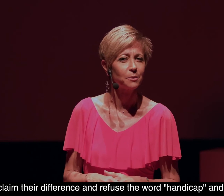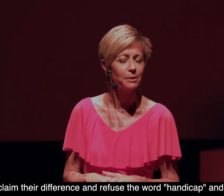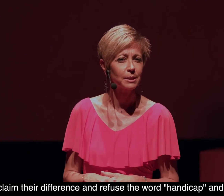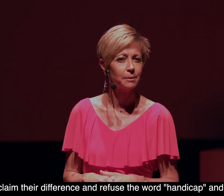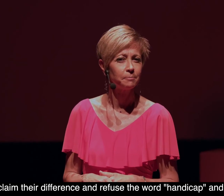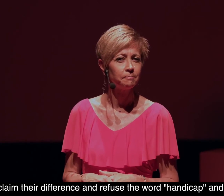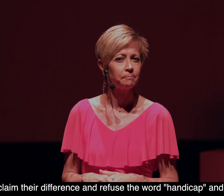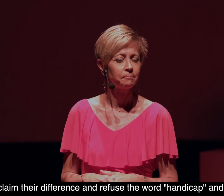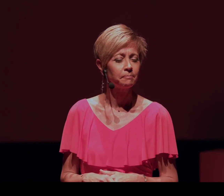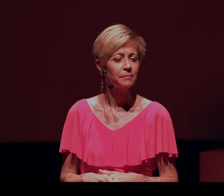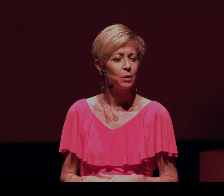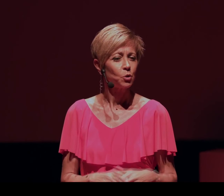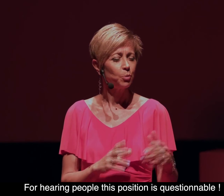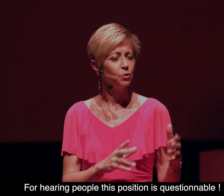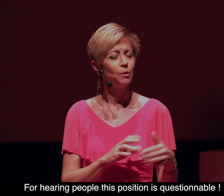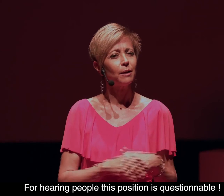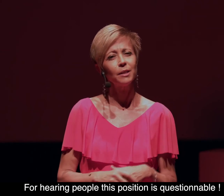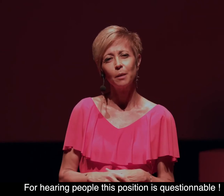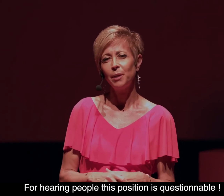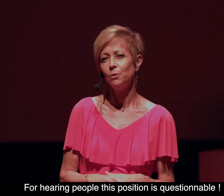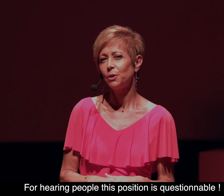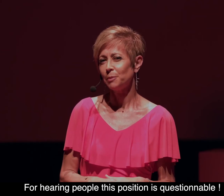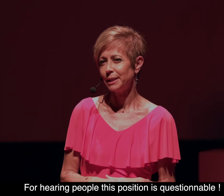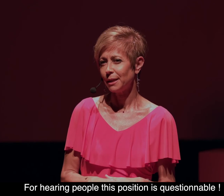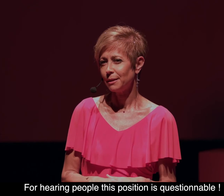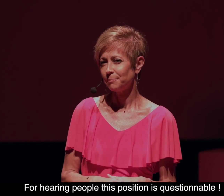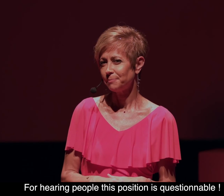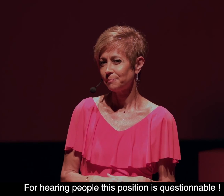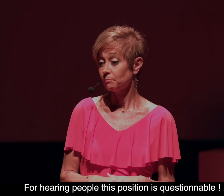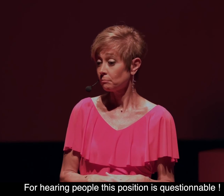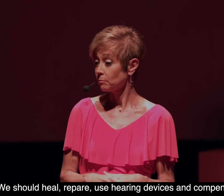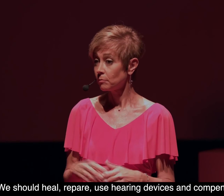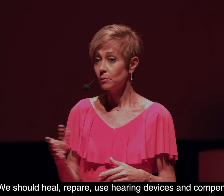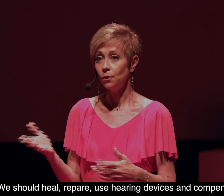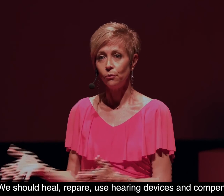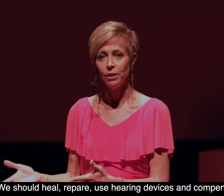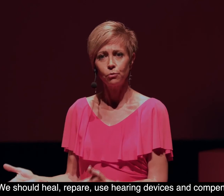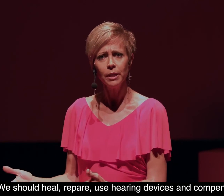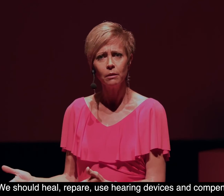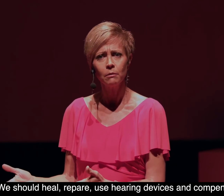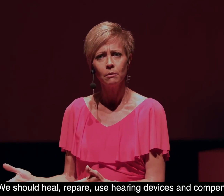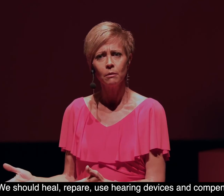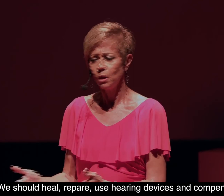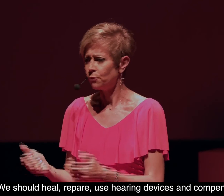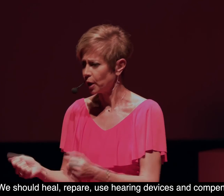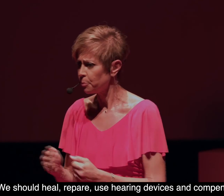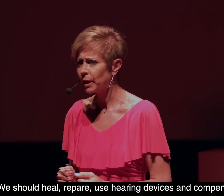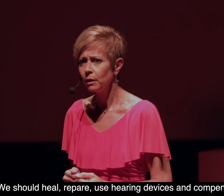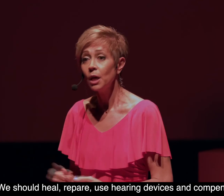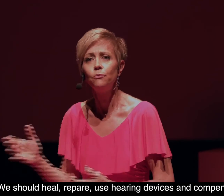déficience. Ce postulat interpelle le corps médical. Il faut les soigner, il faut les réparer, il faut